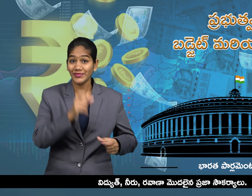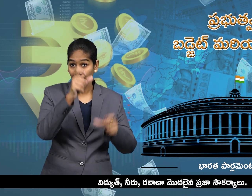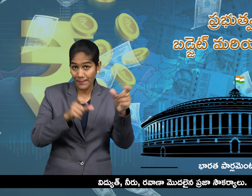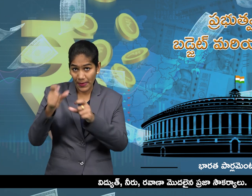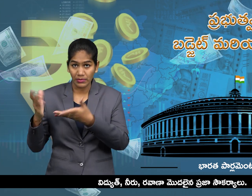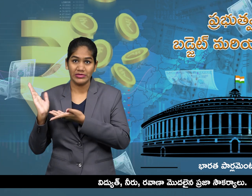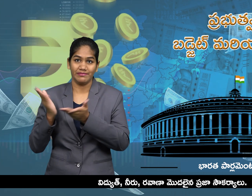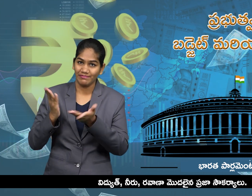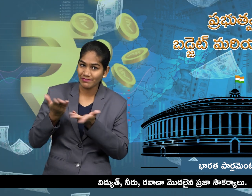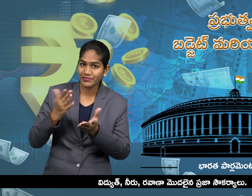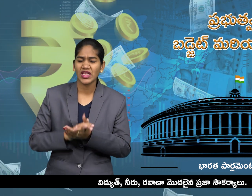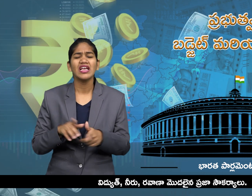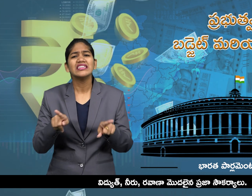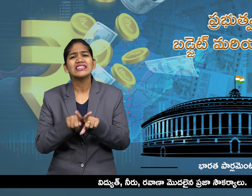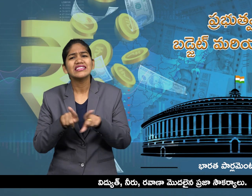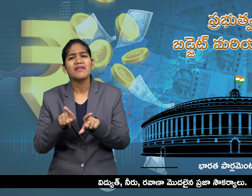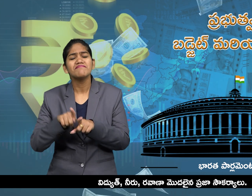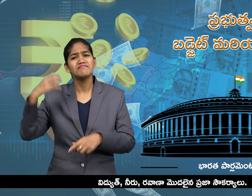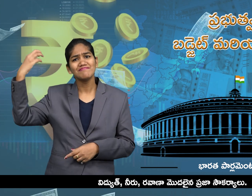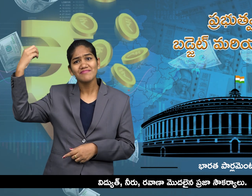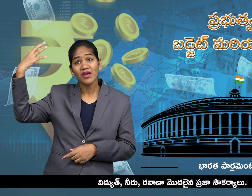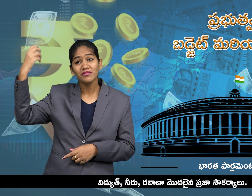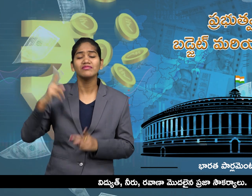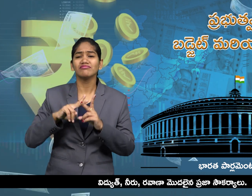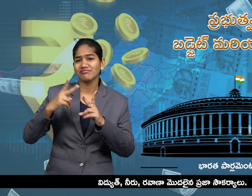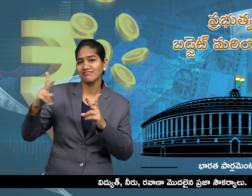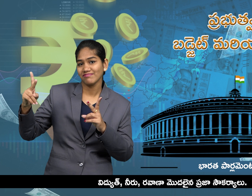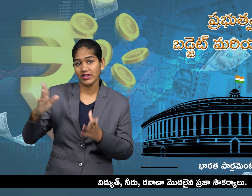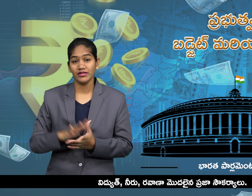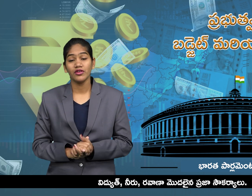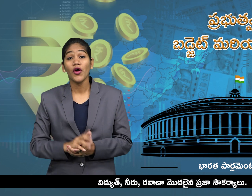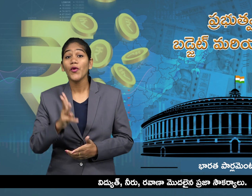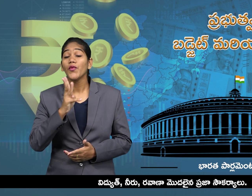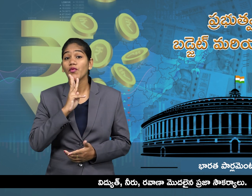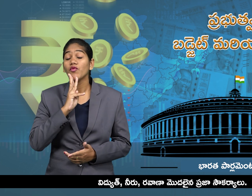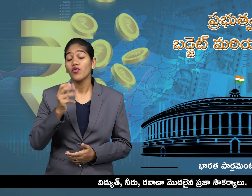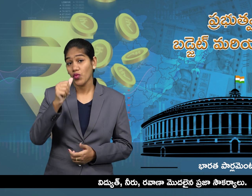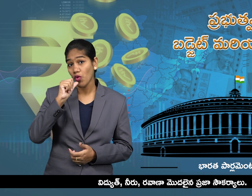విద్యుత్, నీరు, రవాణా మొదలైన ప్రజా సౌకర్యాలు,